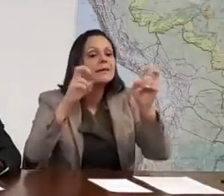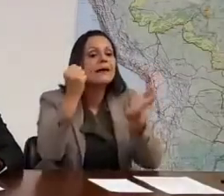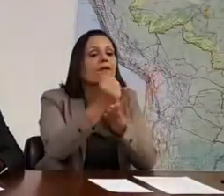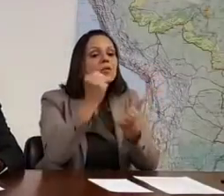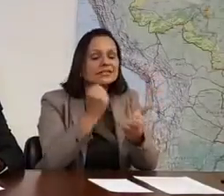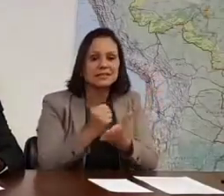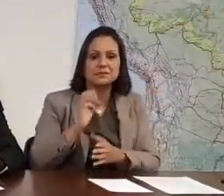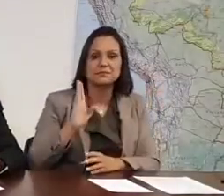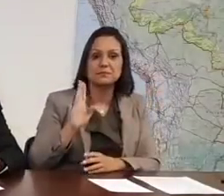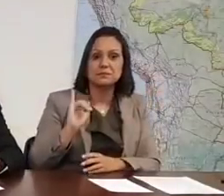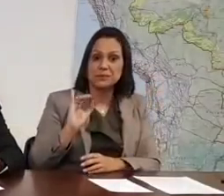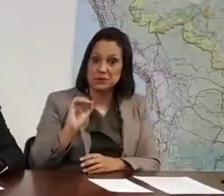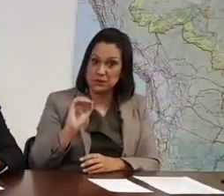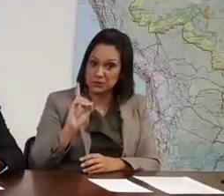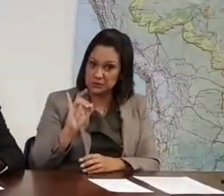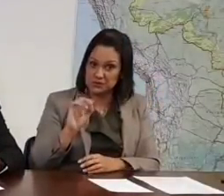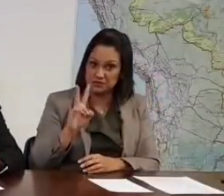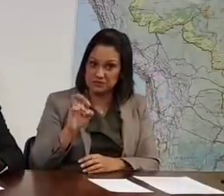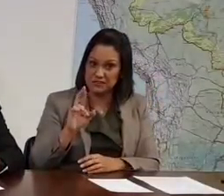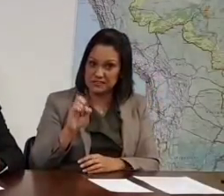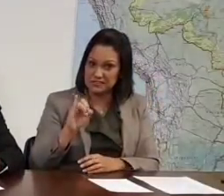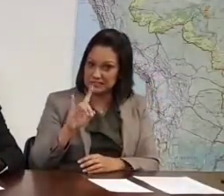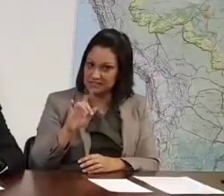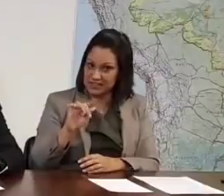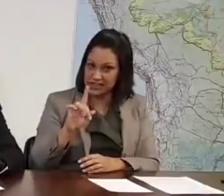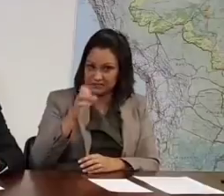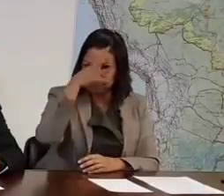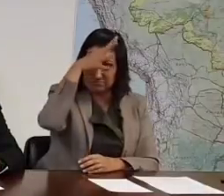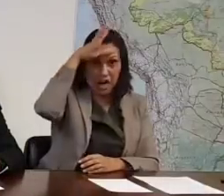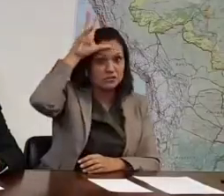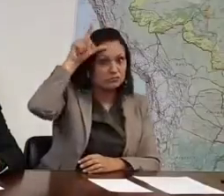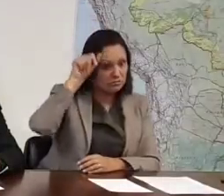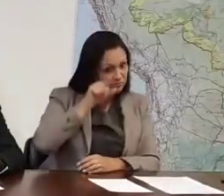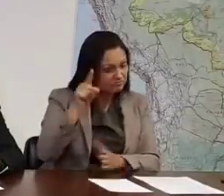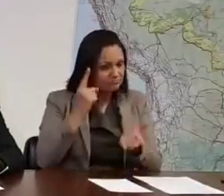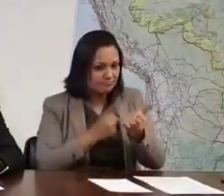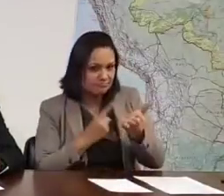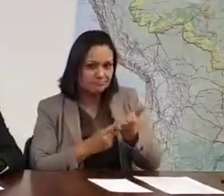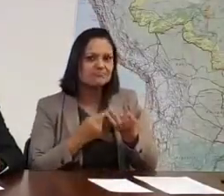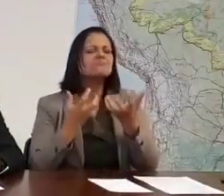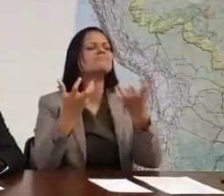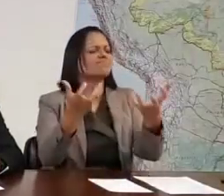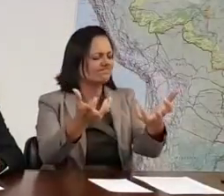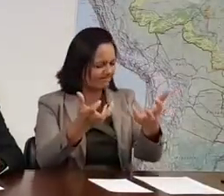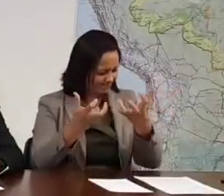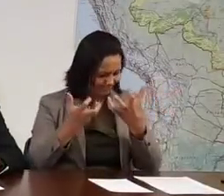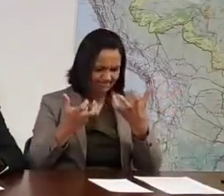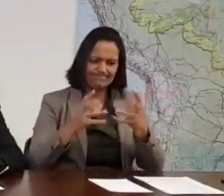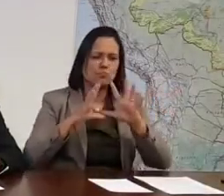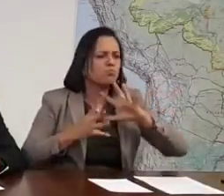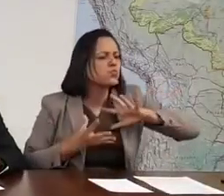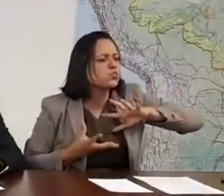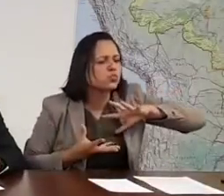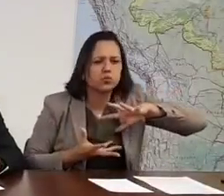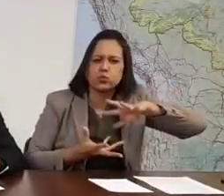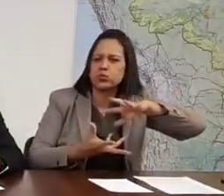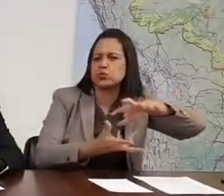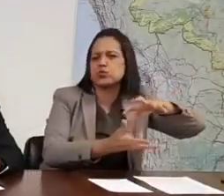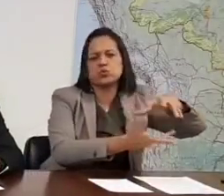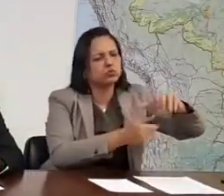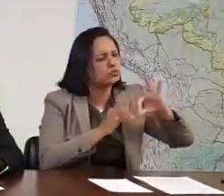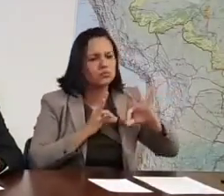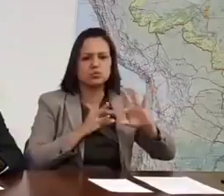região amazônica, entre tantas outras coisas que podemos assinar com o Japão. E queremos fazer isso com o mundo todo, tá? Não